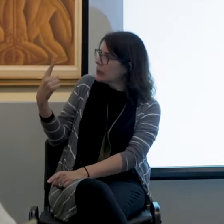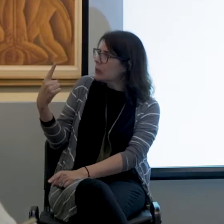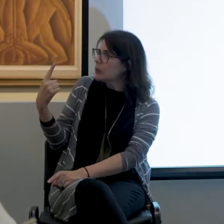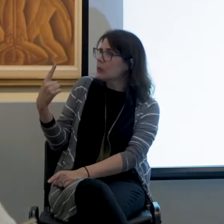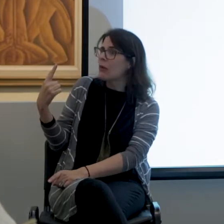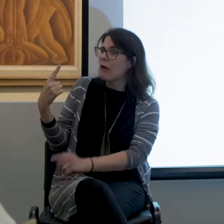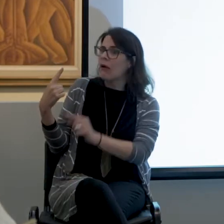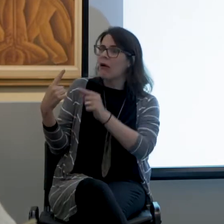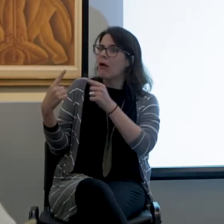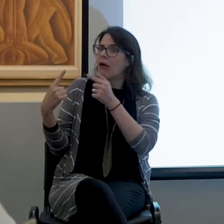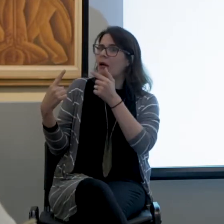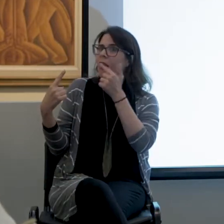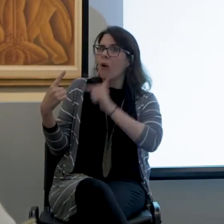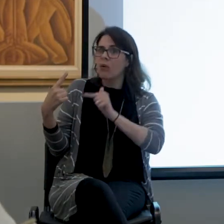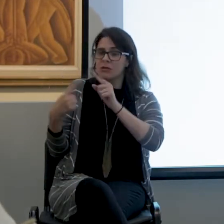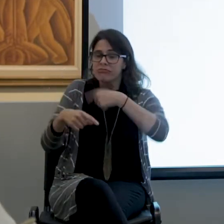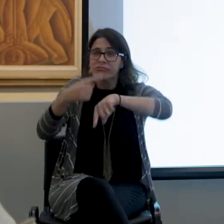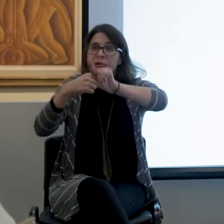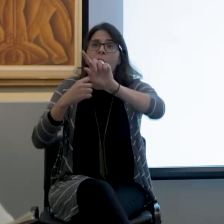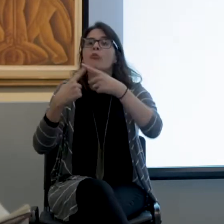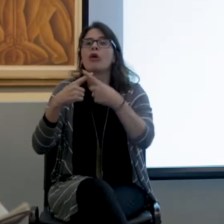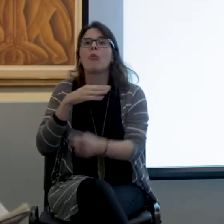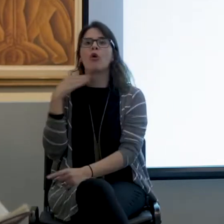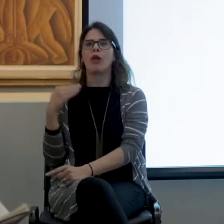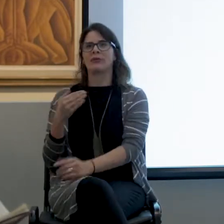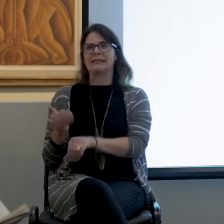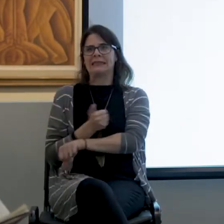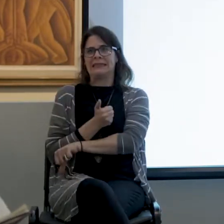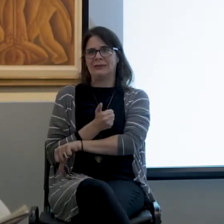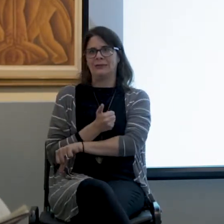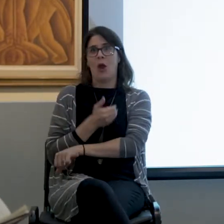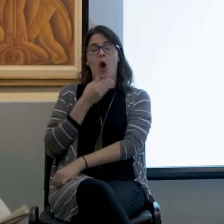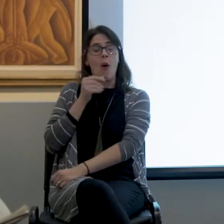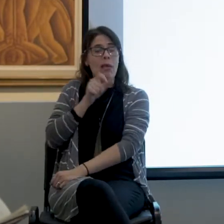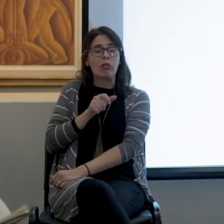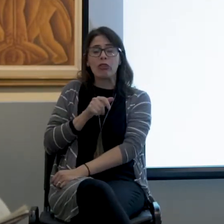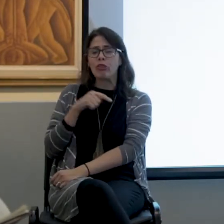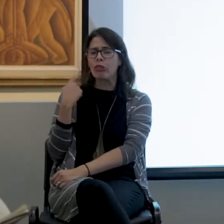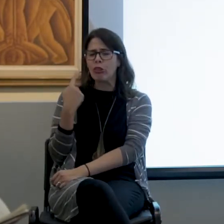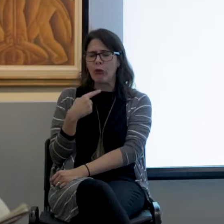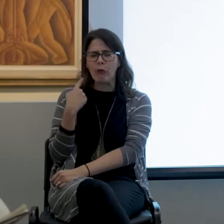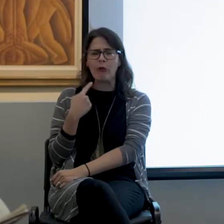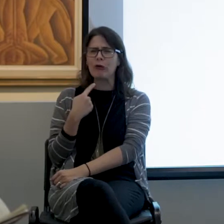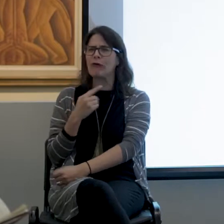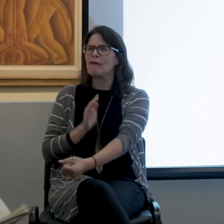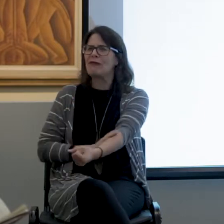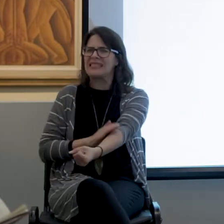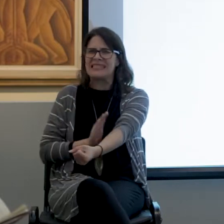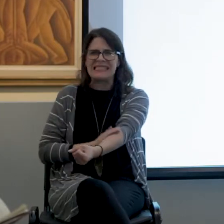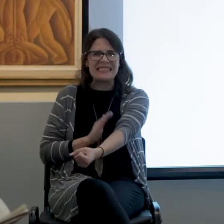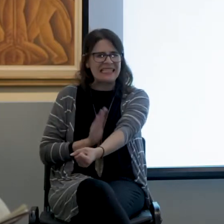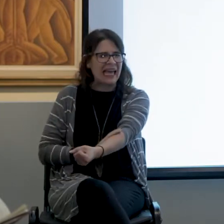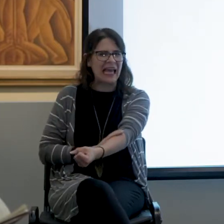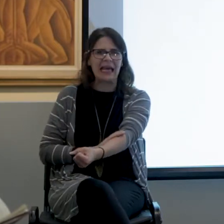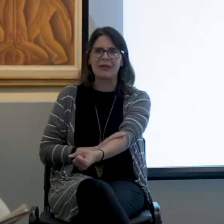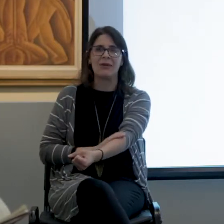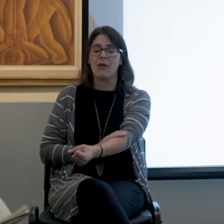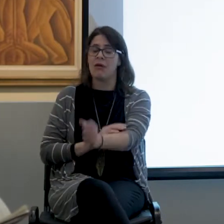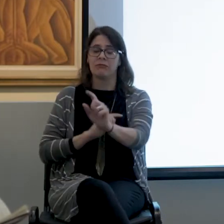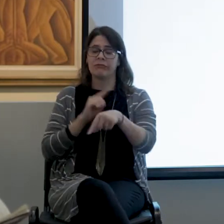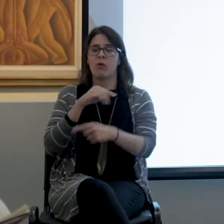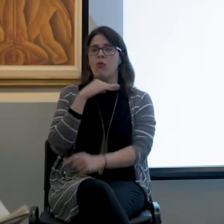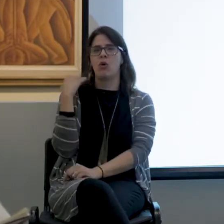antes. Doidaço, com sífilis, viciado em tudo, na maior miséria.